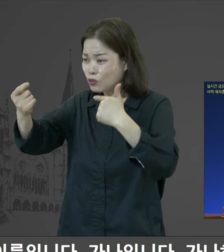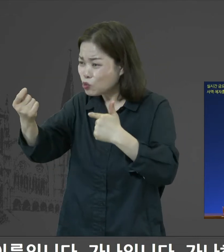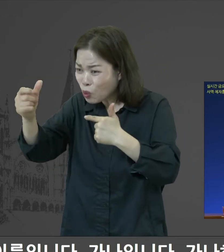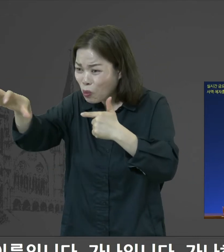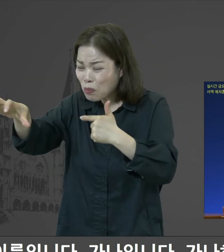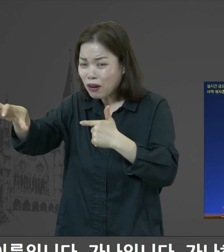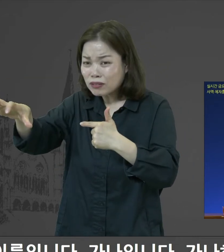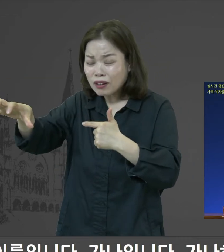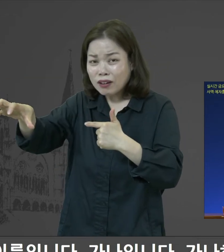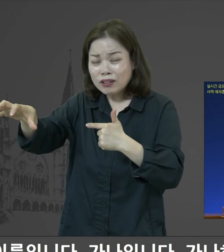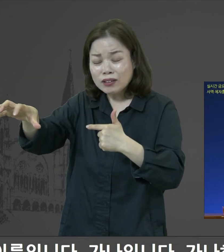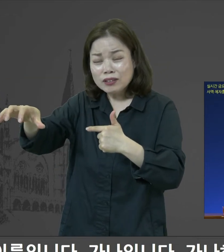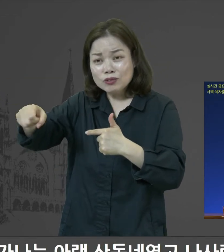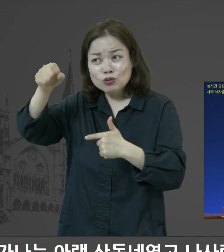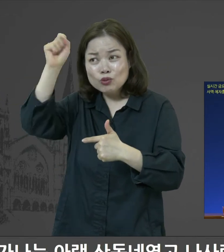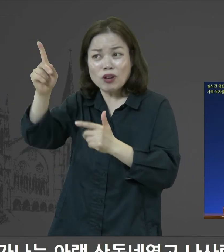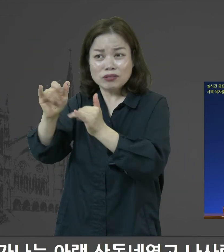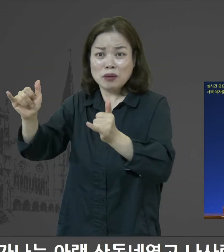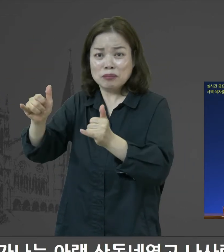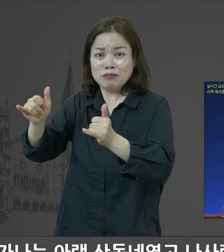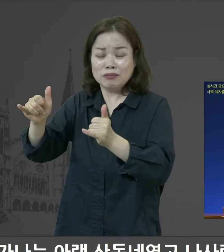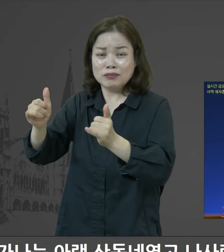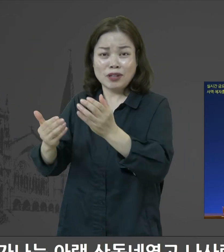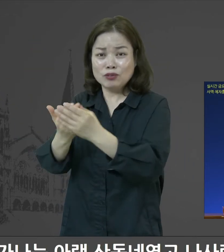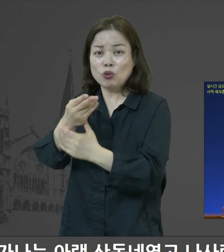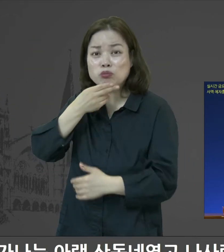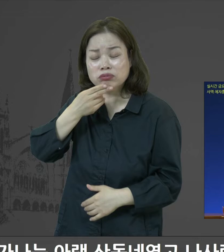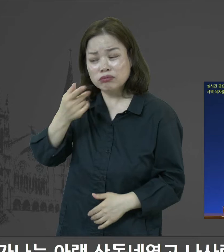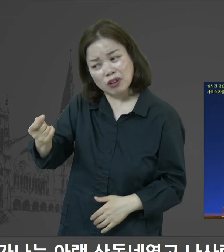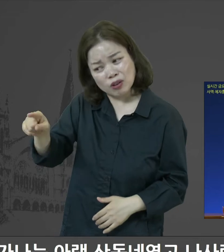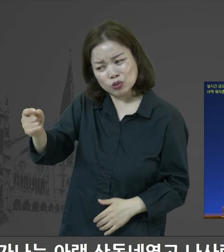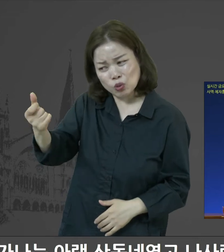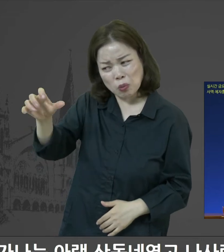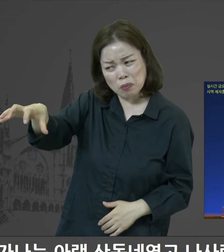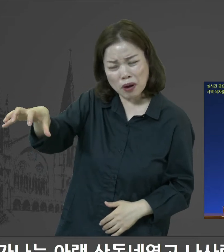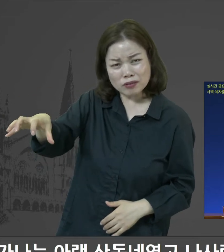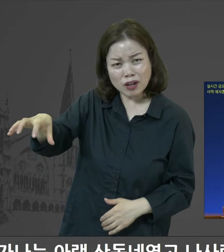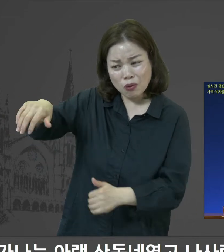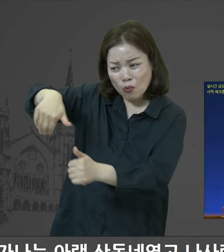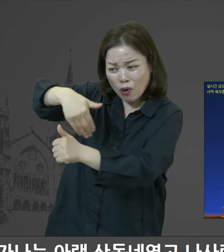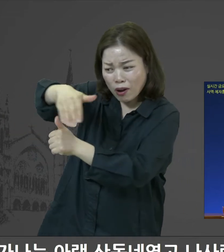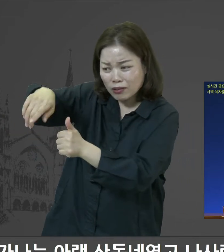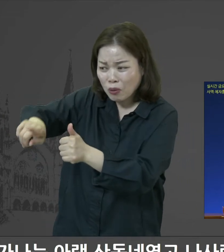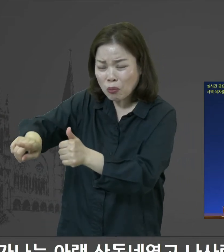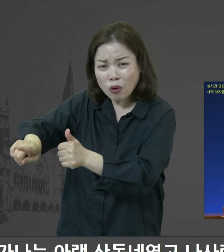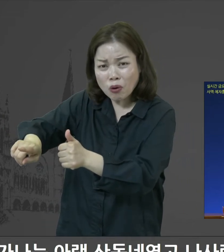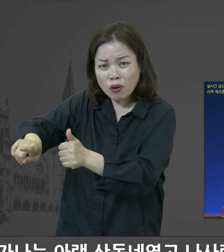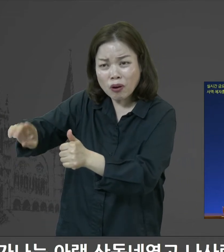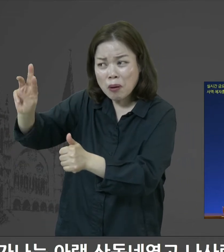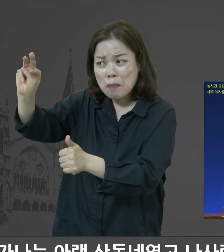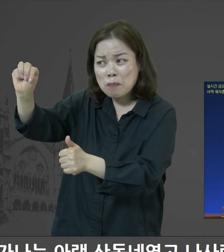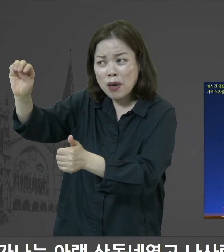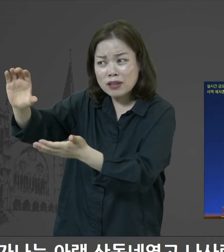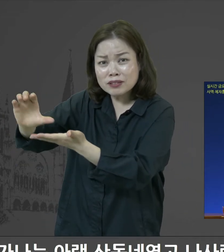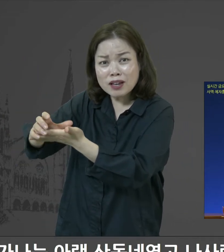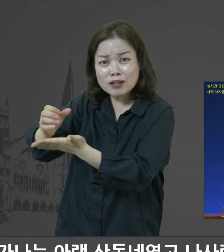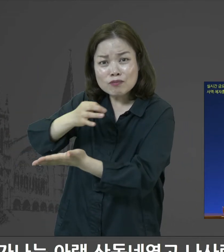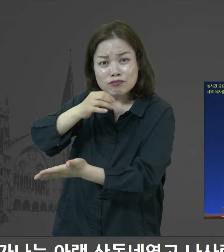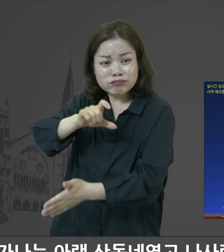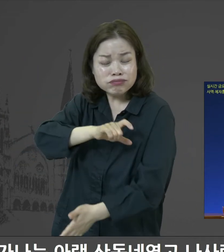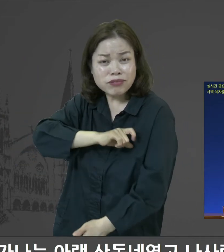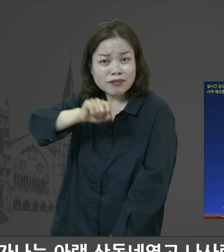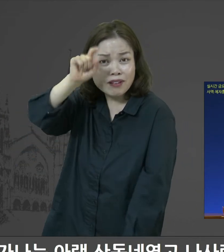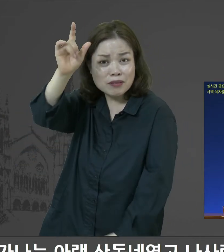거야. 도저히 내가 알고 있는 그 조그만 마을에 그 환경 가운데는 메시아라고 이름 부를 수 있는